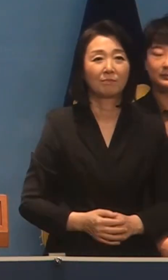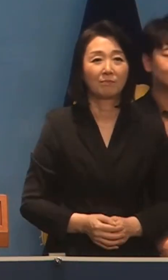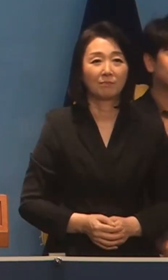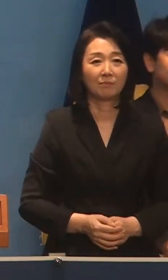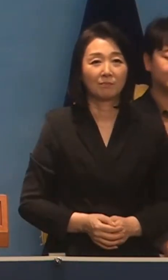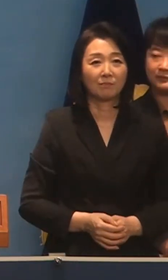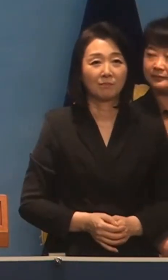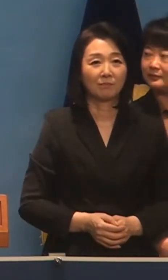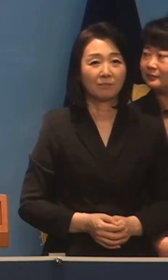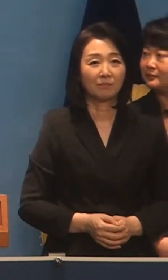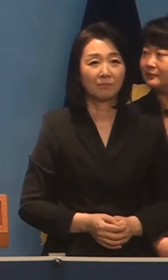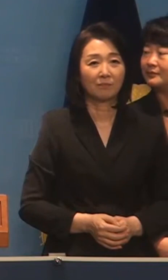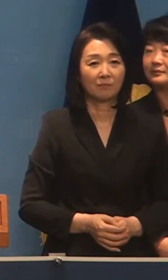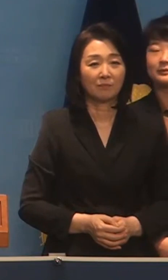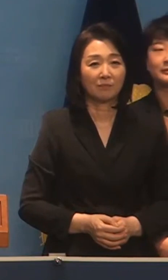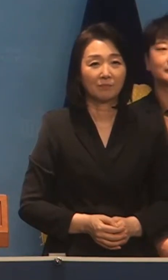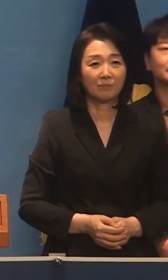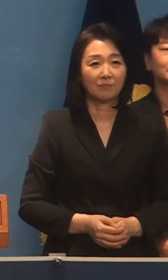오셨습니다.